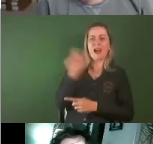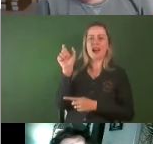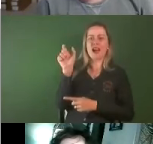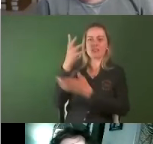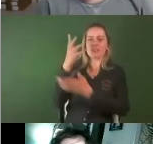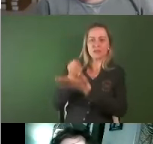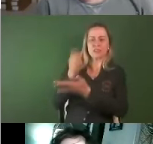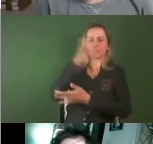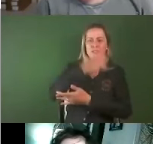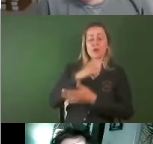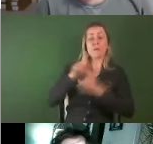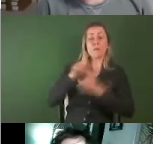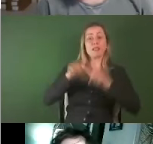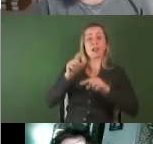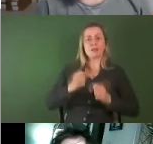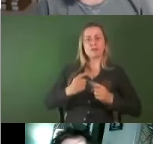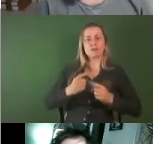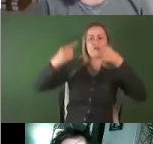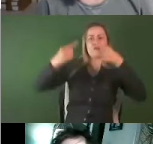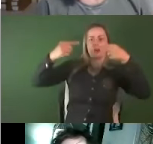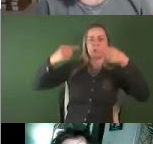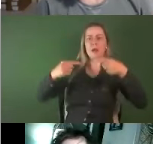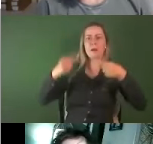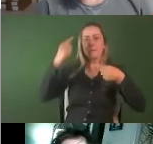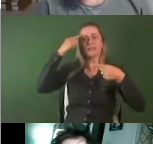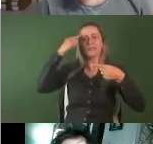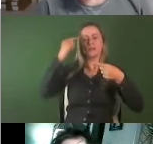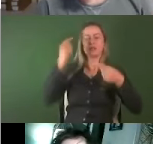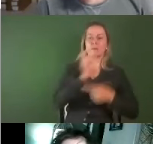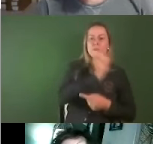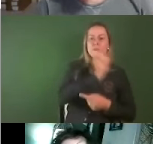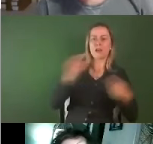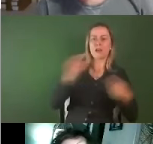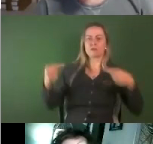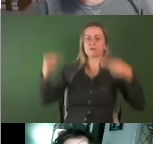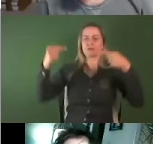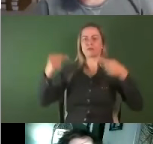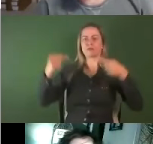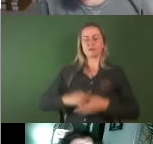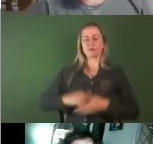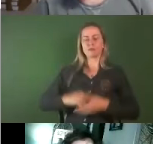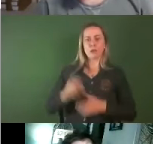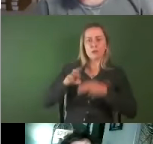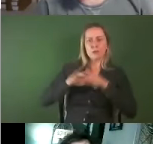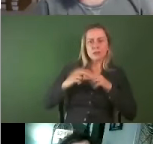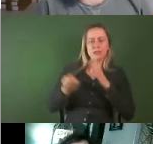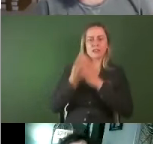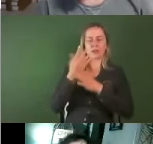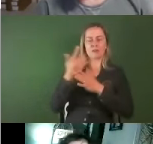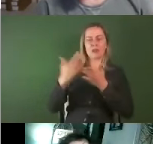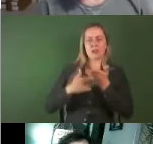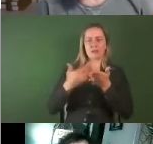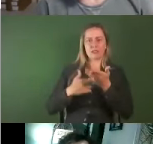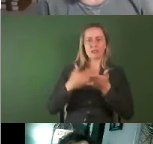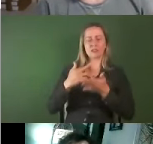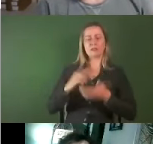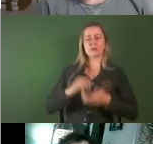para confrontar palavras e pensamento. Por isso, criamos essa revista, com o título